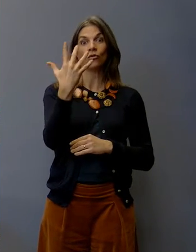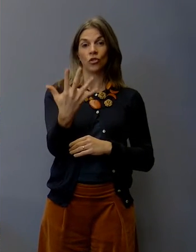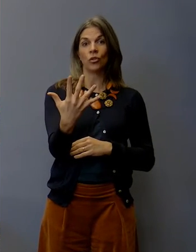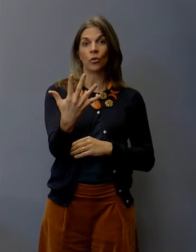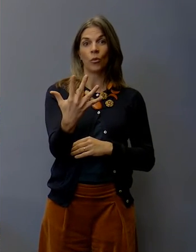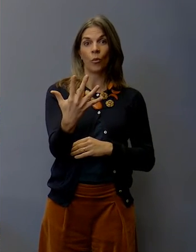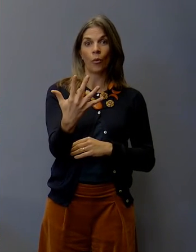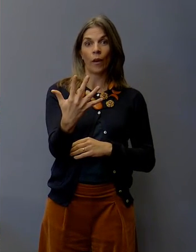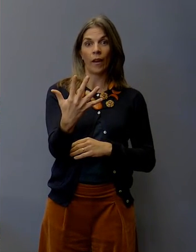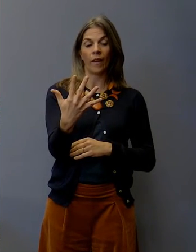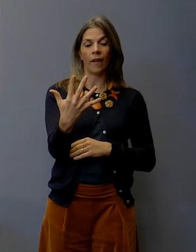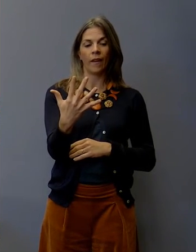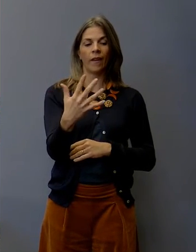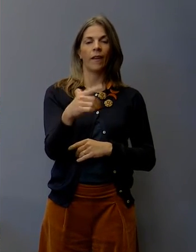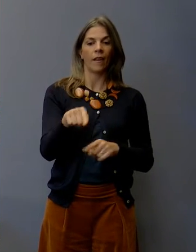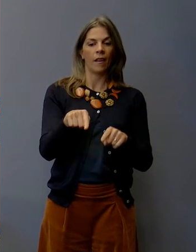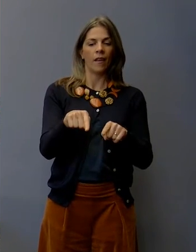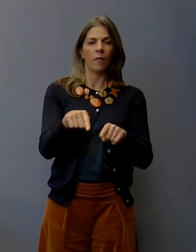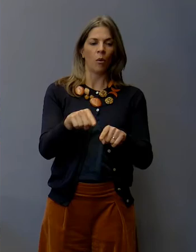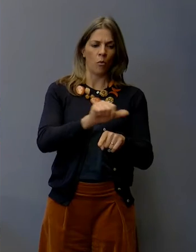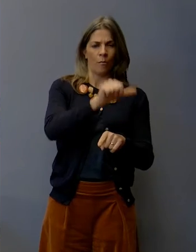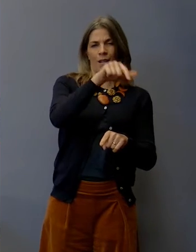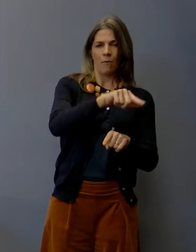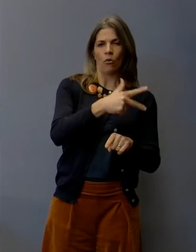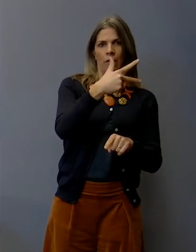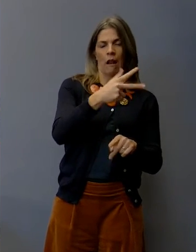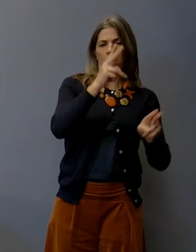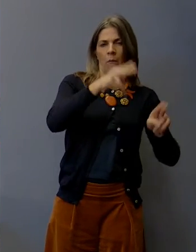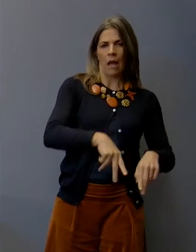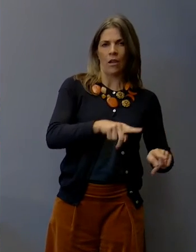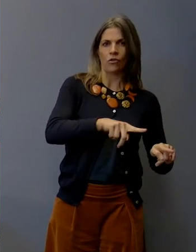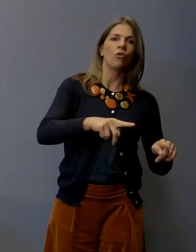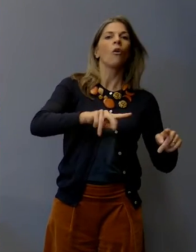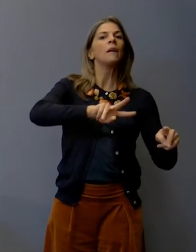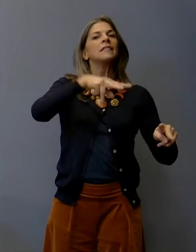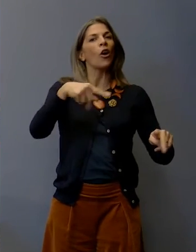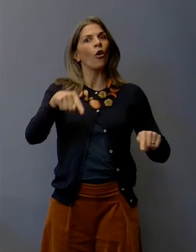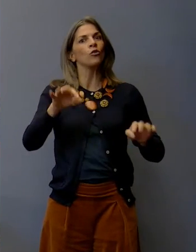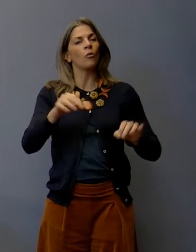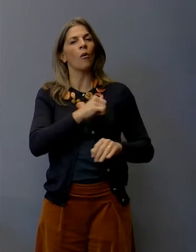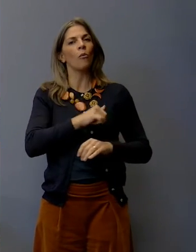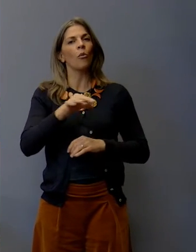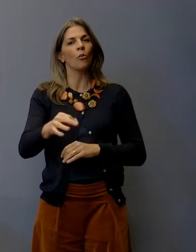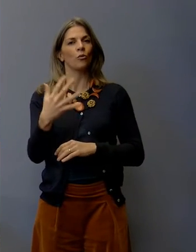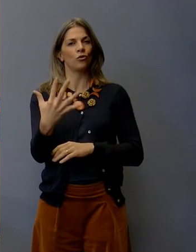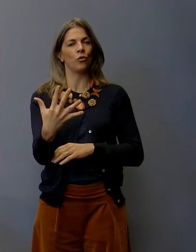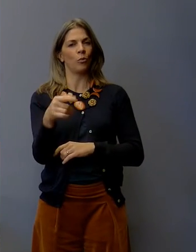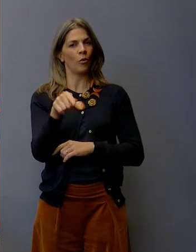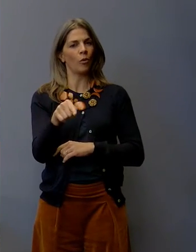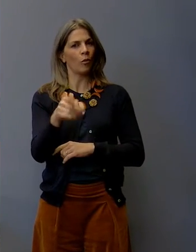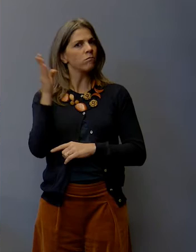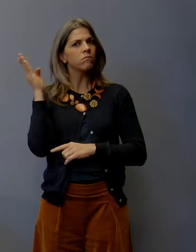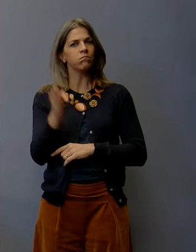municipio iii è quello che subisca anch'esso non so spero che non ci sia nessun collegamento politico perché il municipio